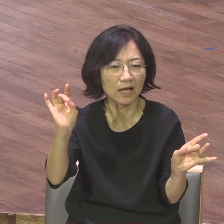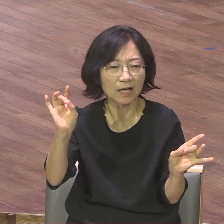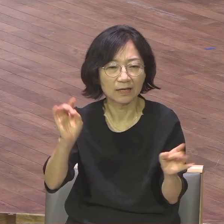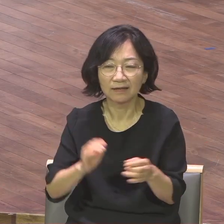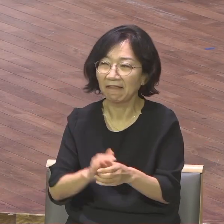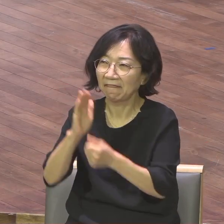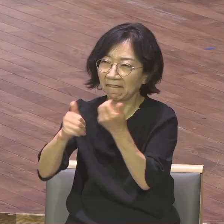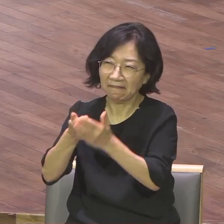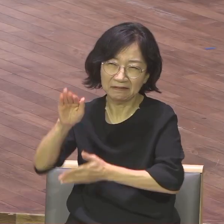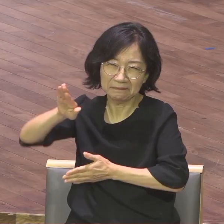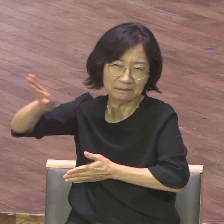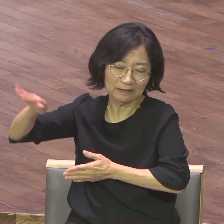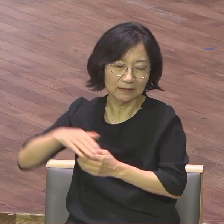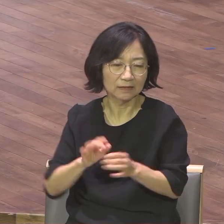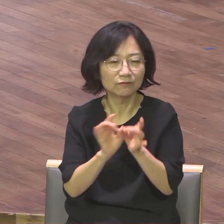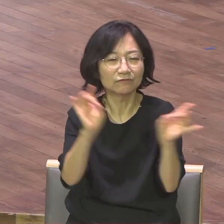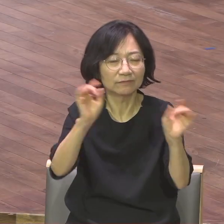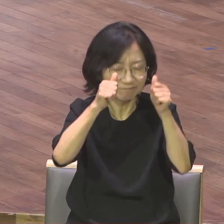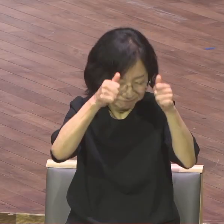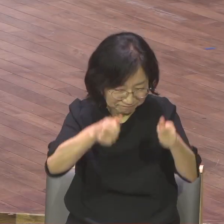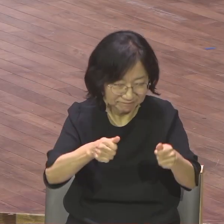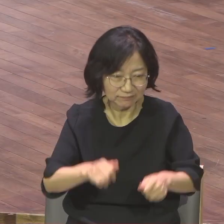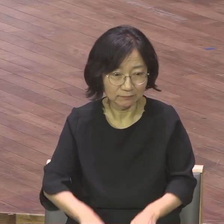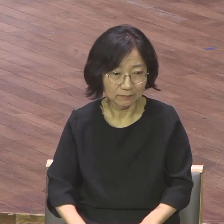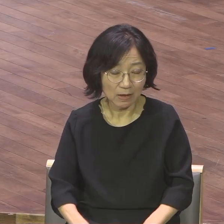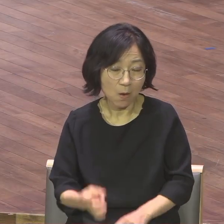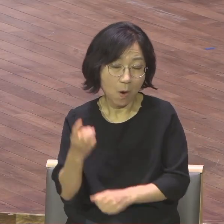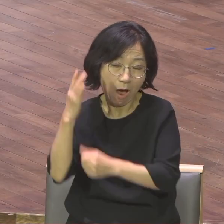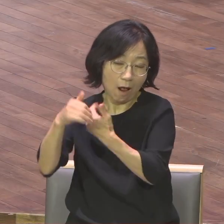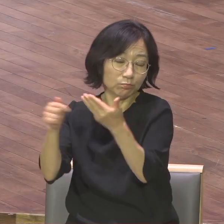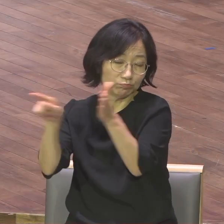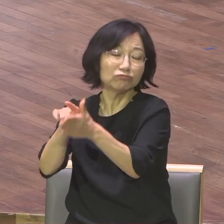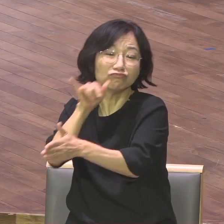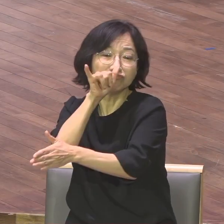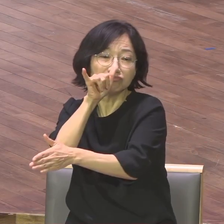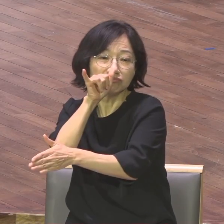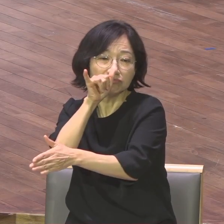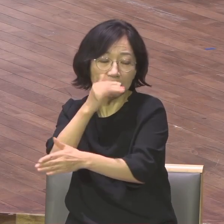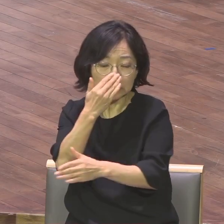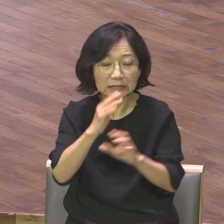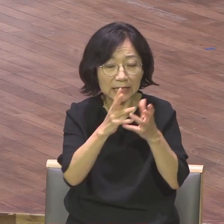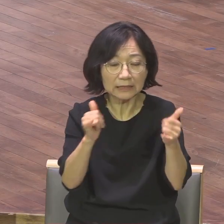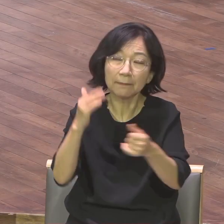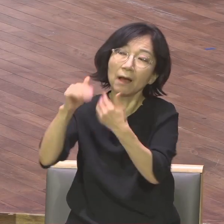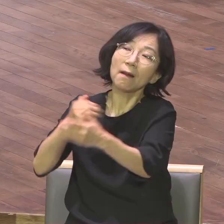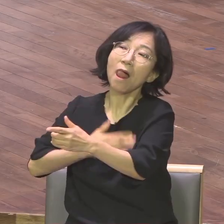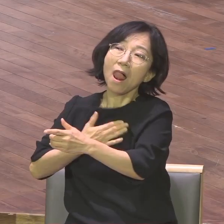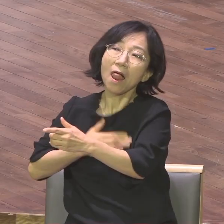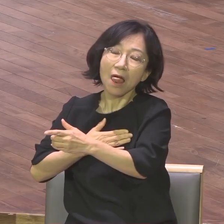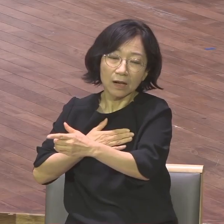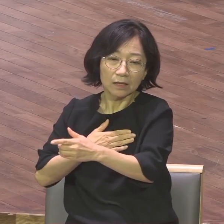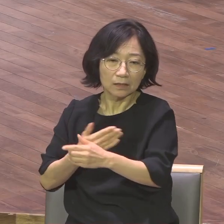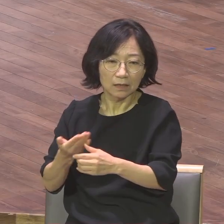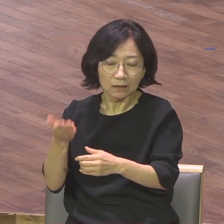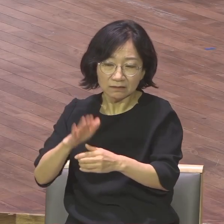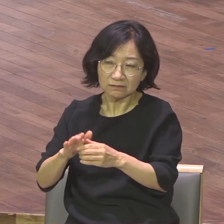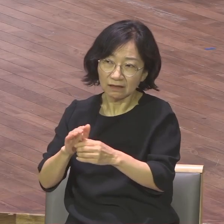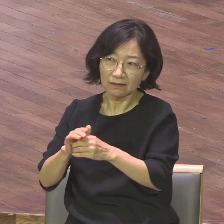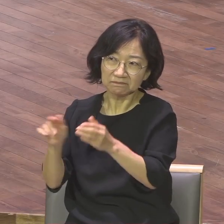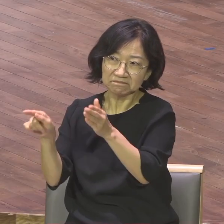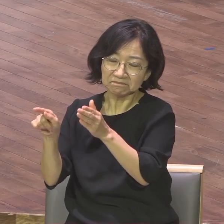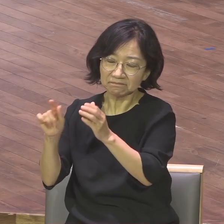하나님을 섬기지 않은 거 아니에요. 어떻게 이스라엘 백성 하나님 모르겠어요?